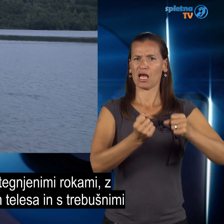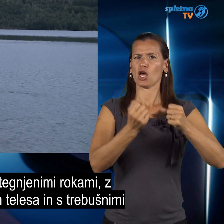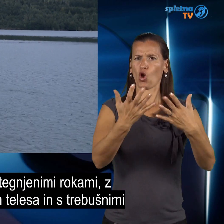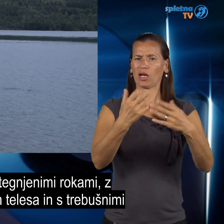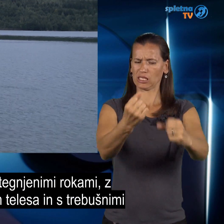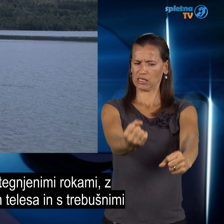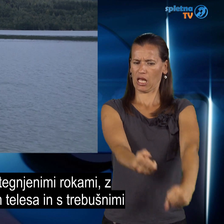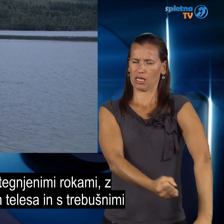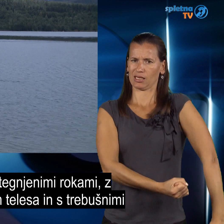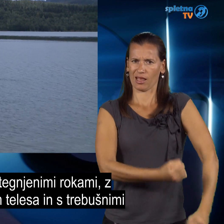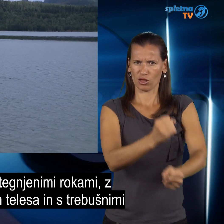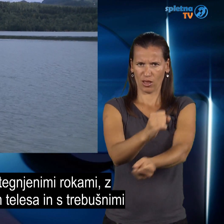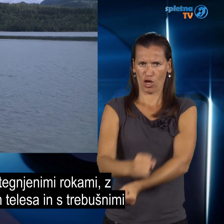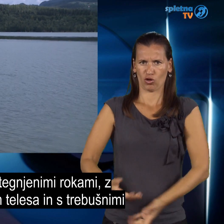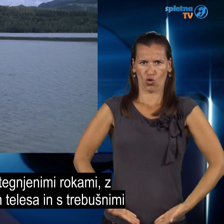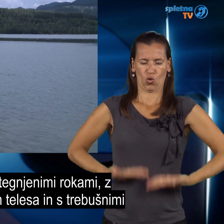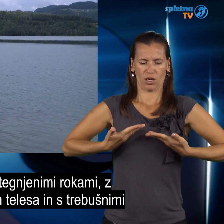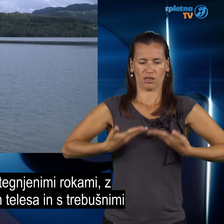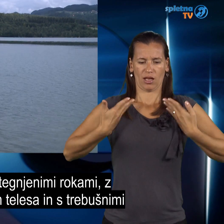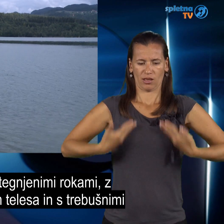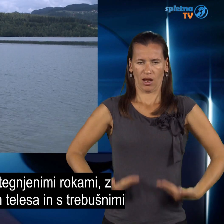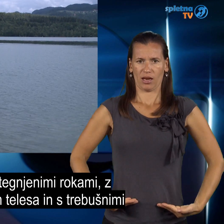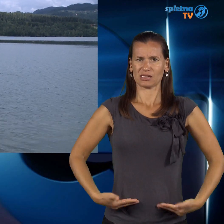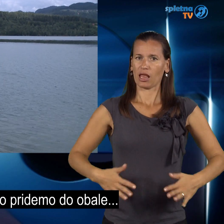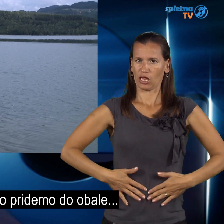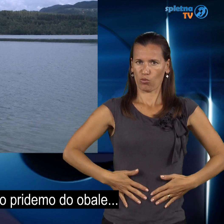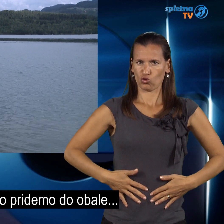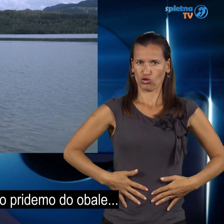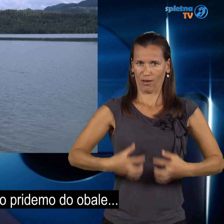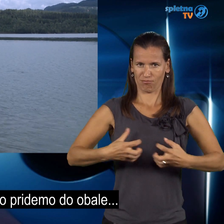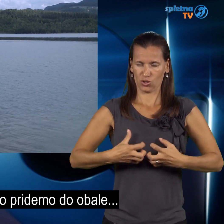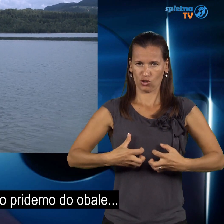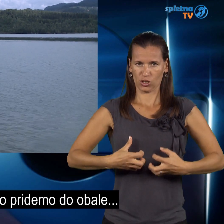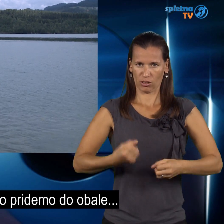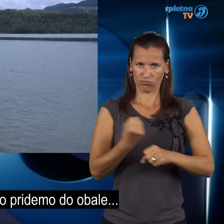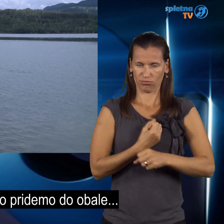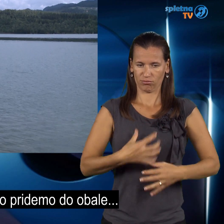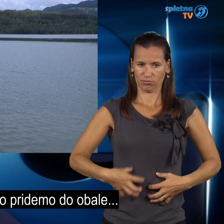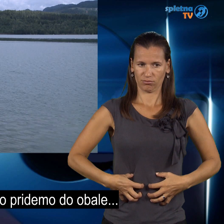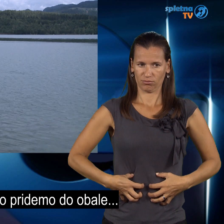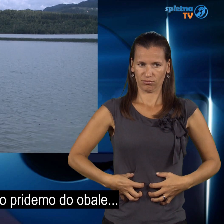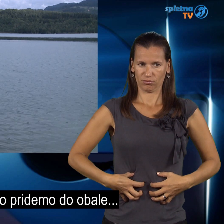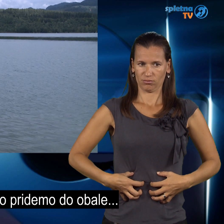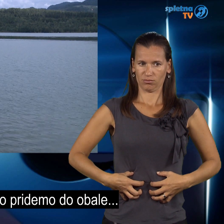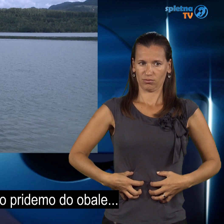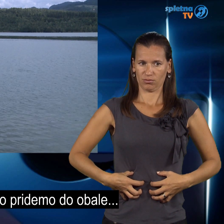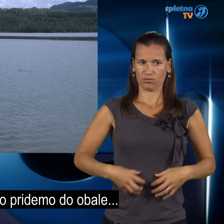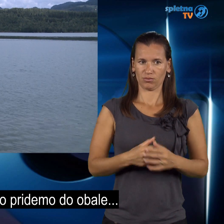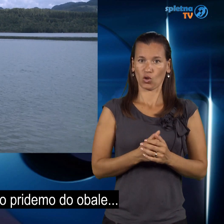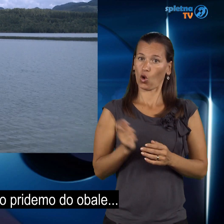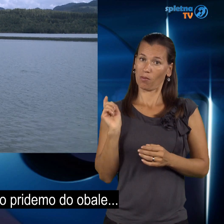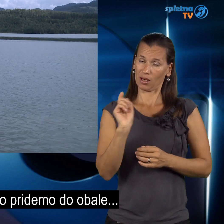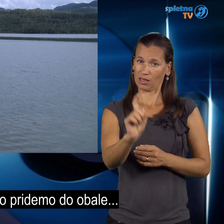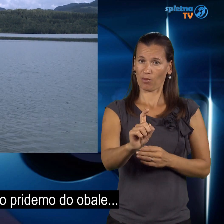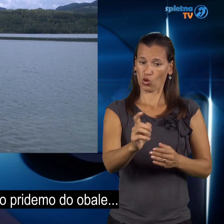Vesla se na stegnenih rokah z zgornjim delom telesa in s trebušnimi mišicami. Žank. In